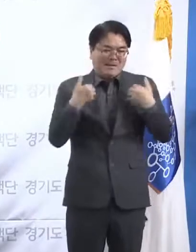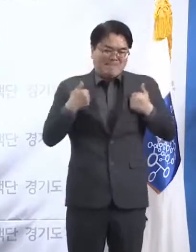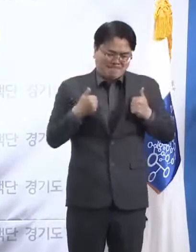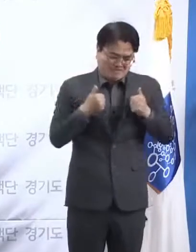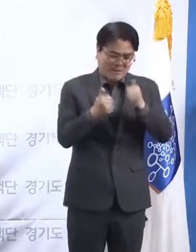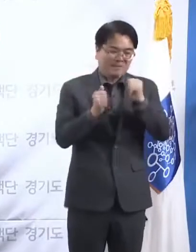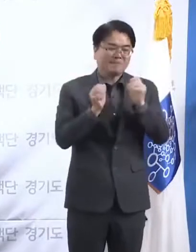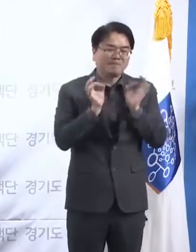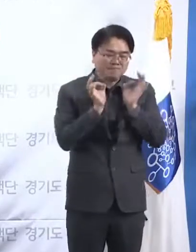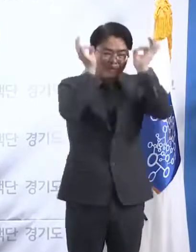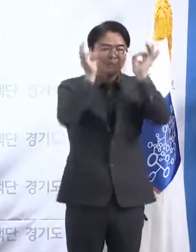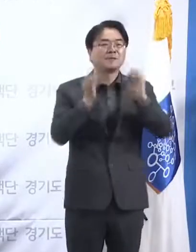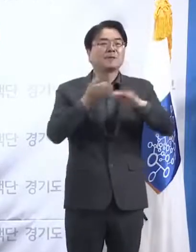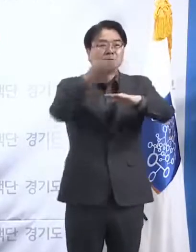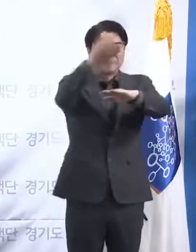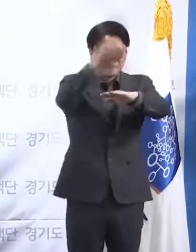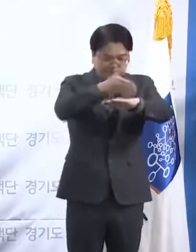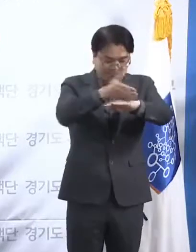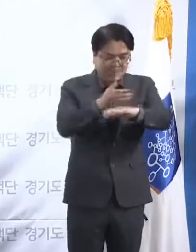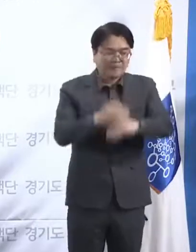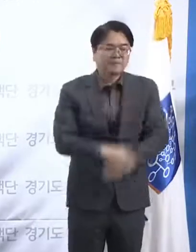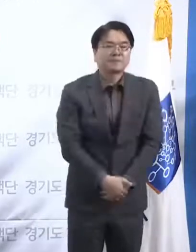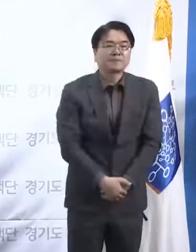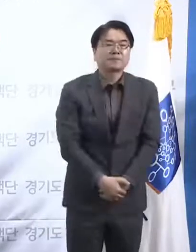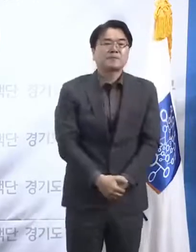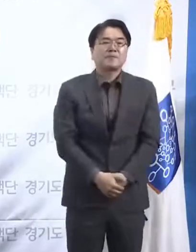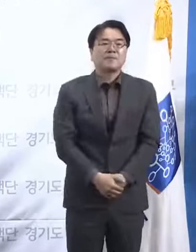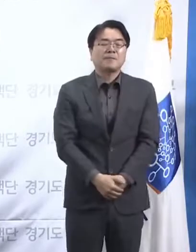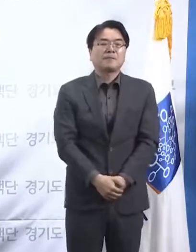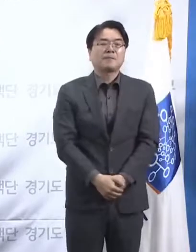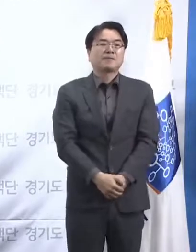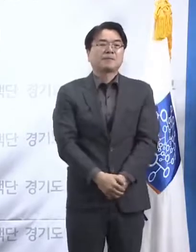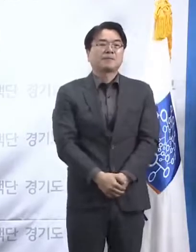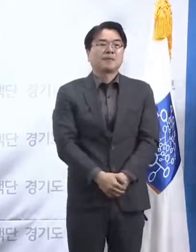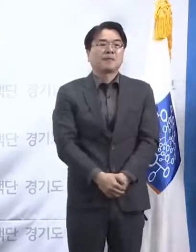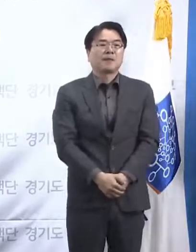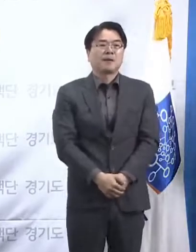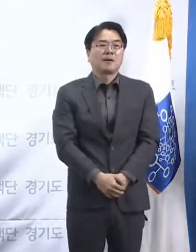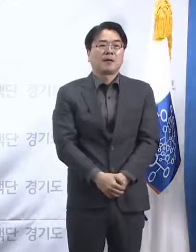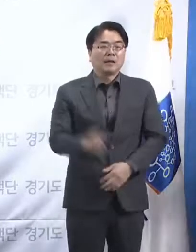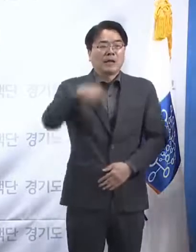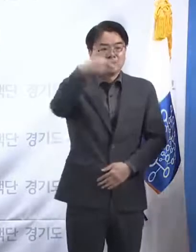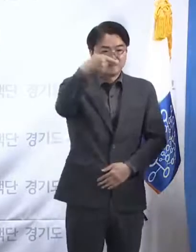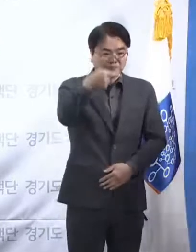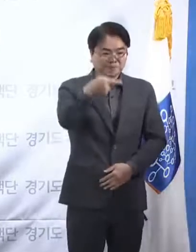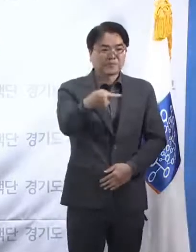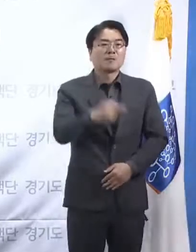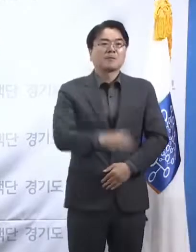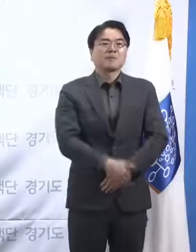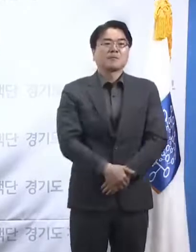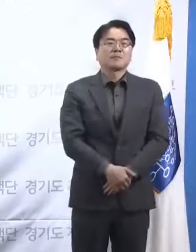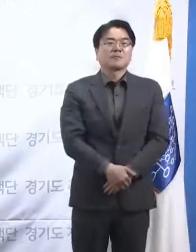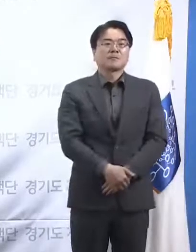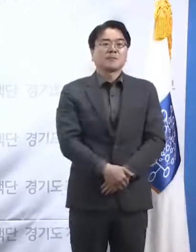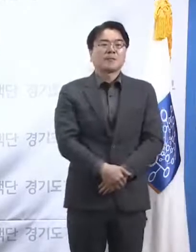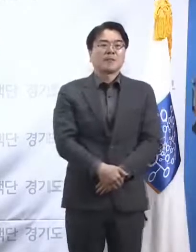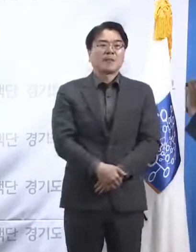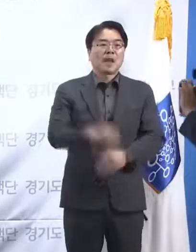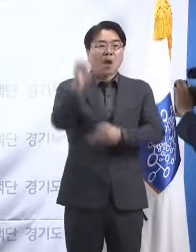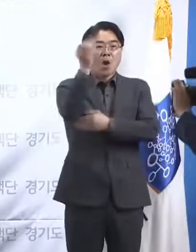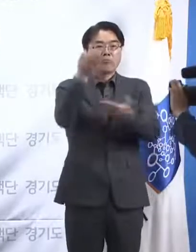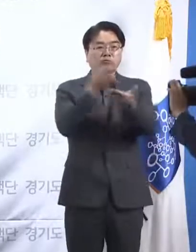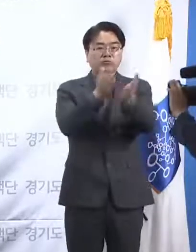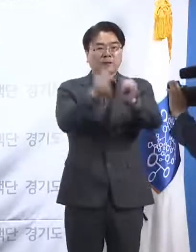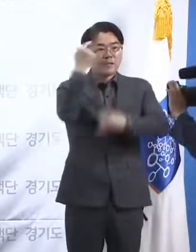충실하게 이행하겠습니다. 감사합니다. 네, 감사합니다. 그럼 이어서 온라인 여러분과